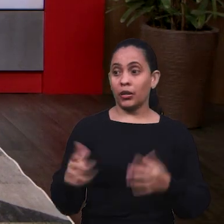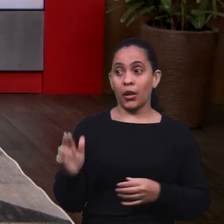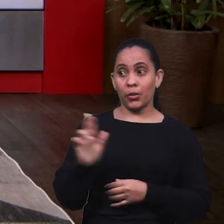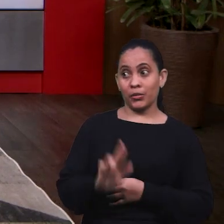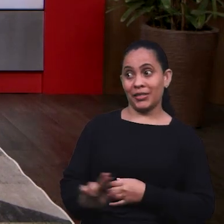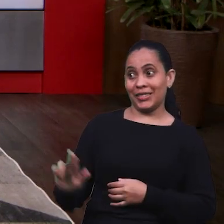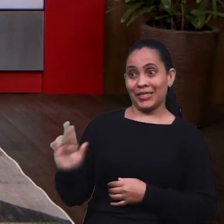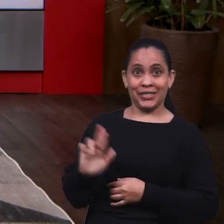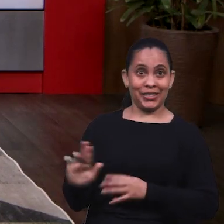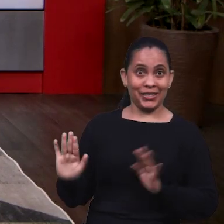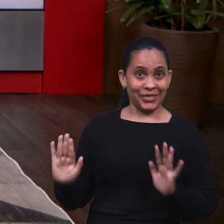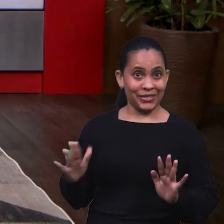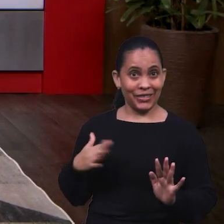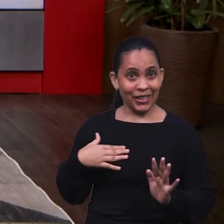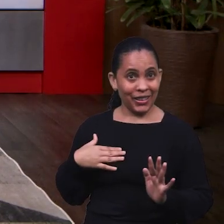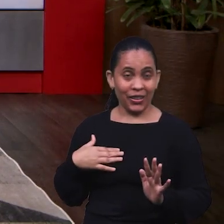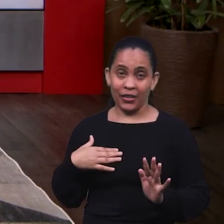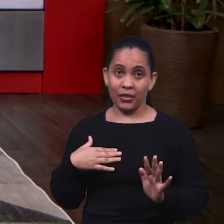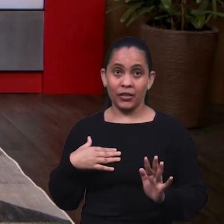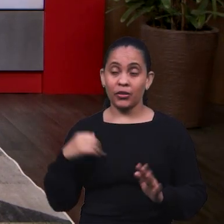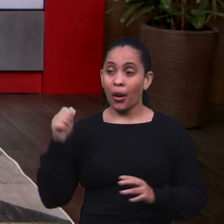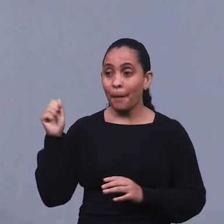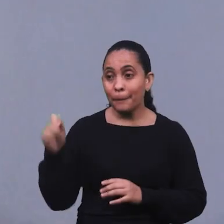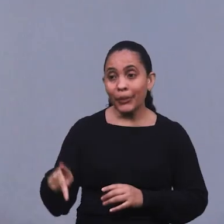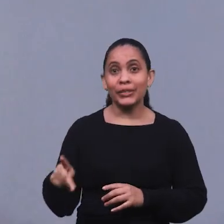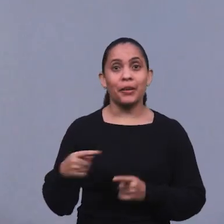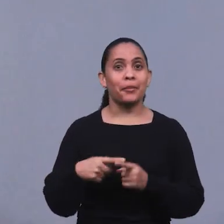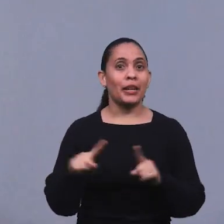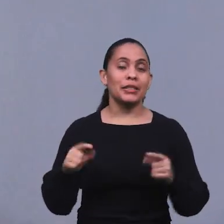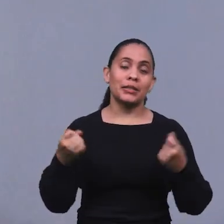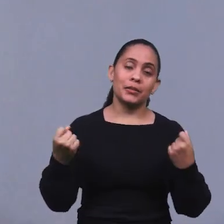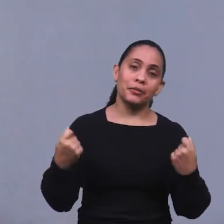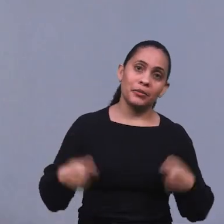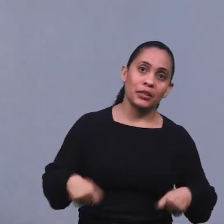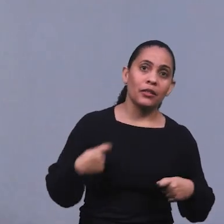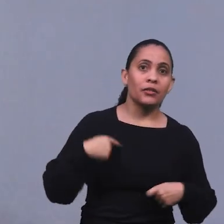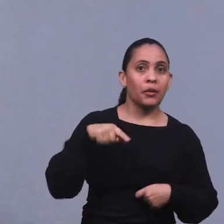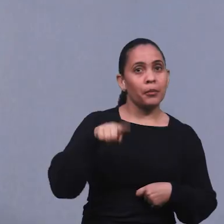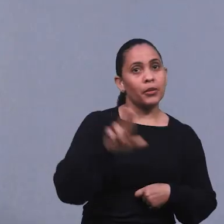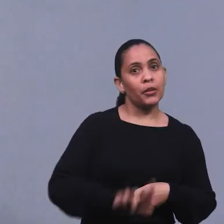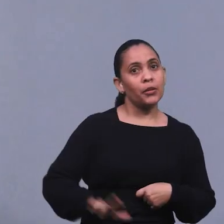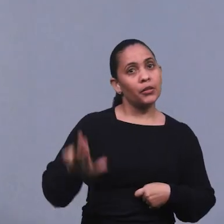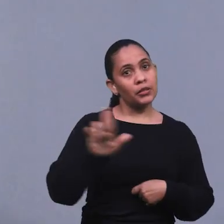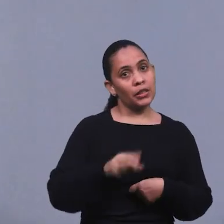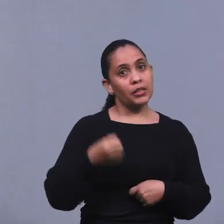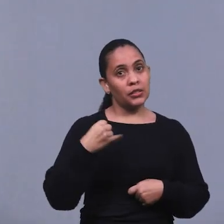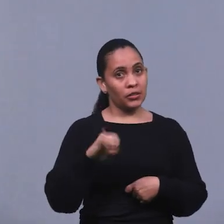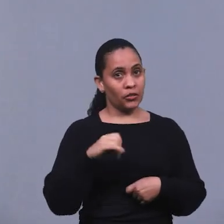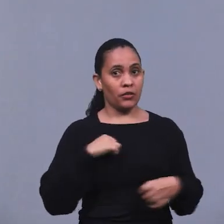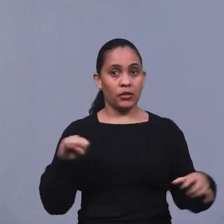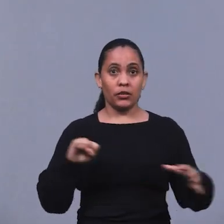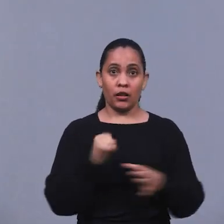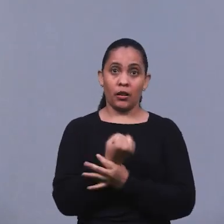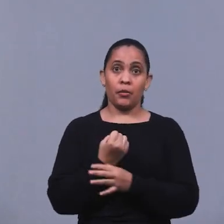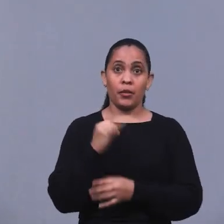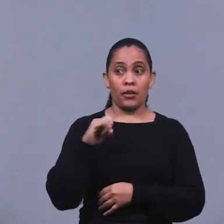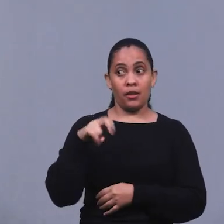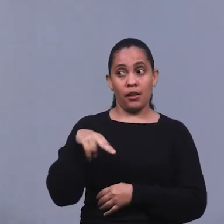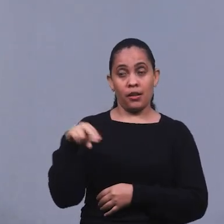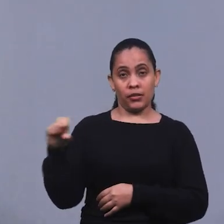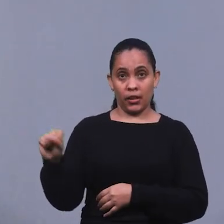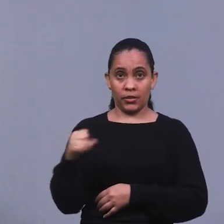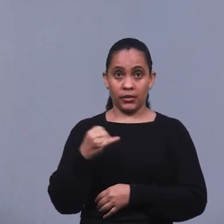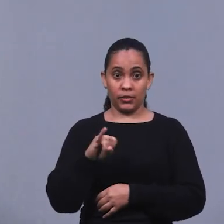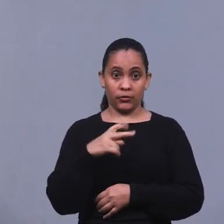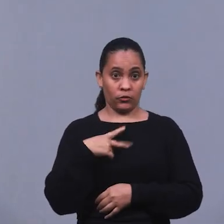só quer usar o seguro da aposentadoria, os outros ninguém quer usar, mas se precisar, você vai poder usar se você tiver segurado pelo INSS. E assim,